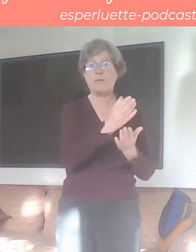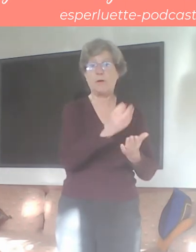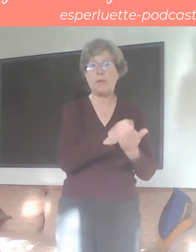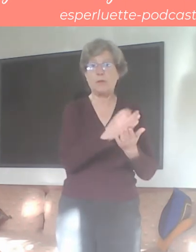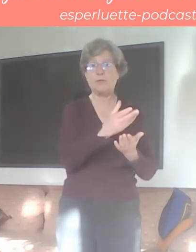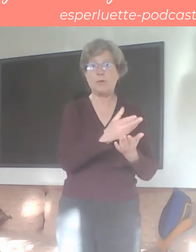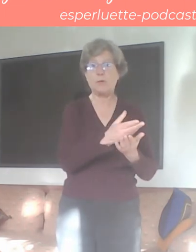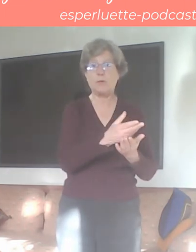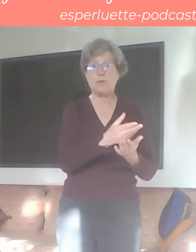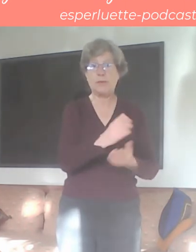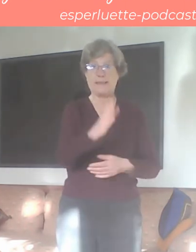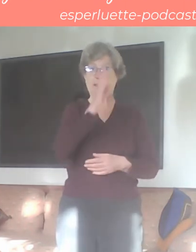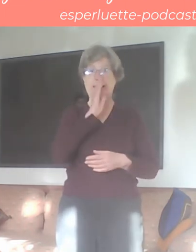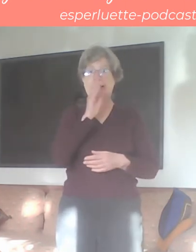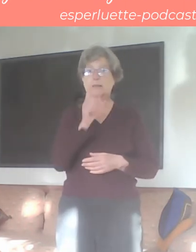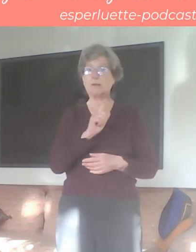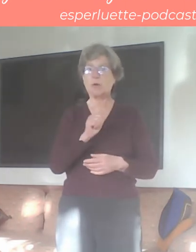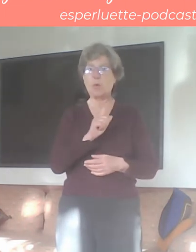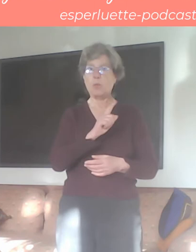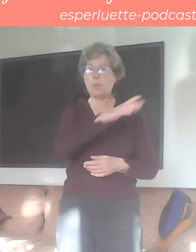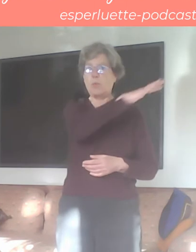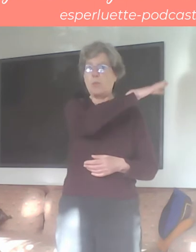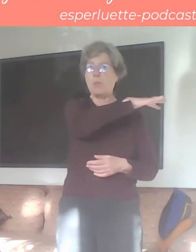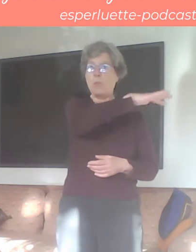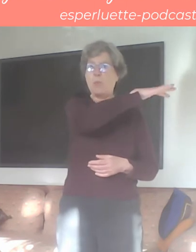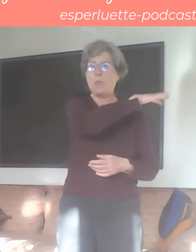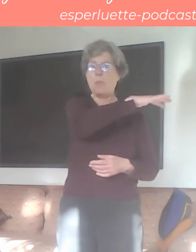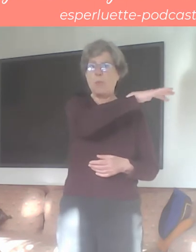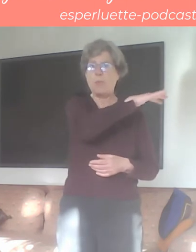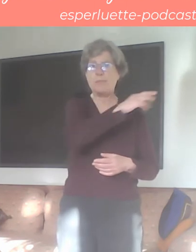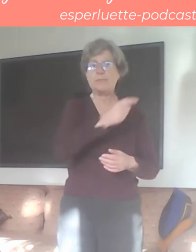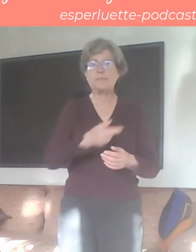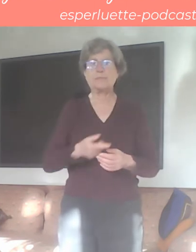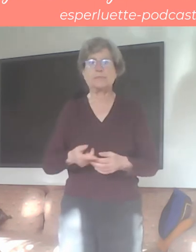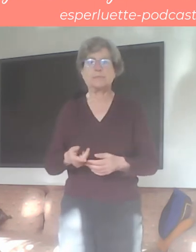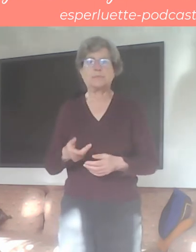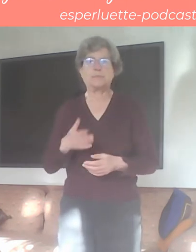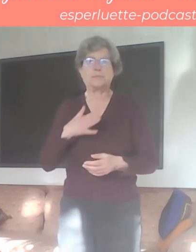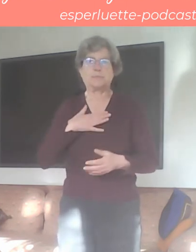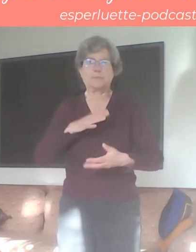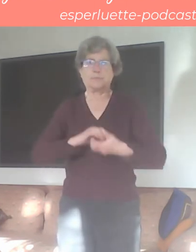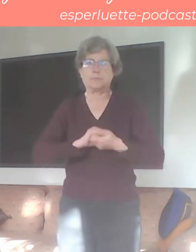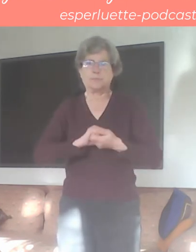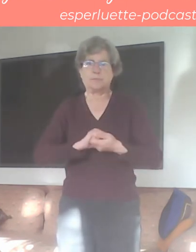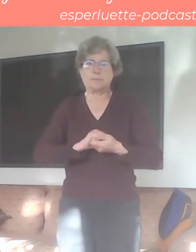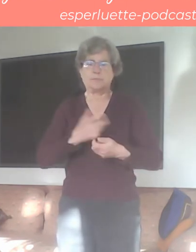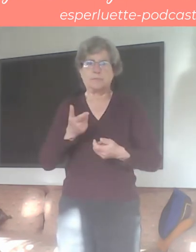tous. Et en fait, parce qu'ils avaient un rapport au corps qui était très, très différent. Donc, on se touche beaucoup plus. Et